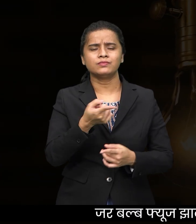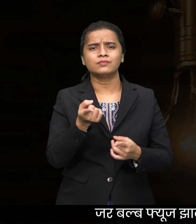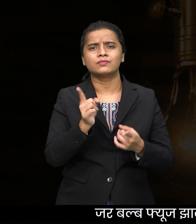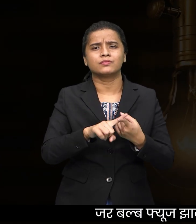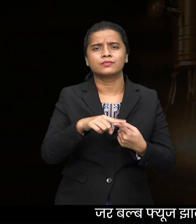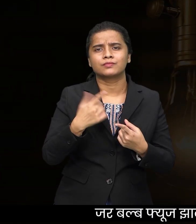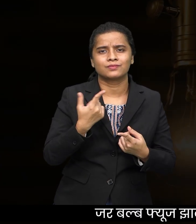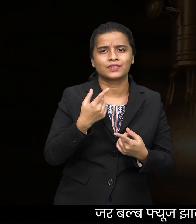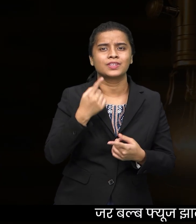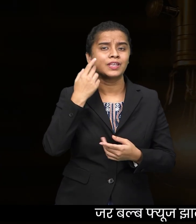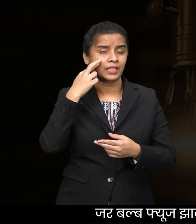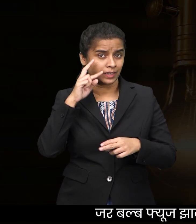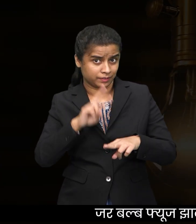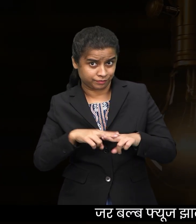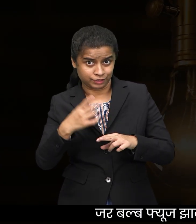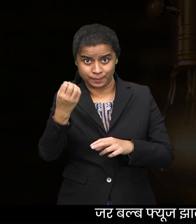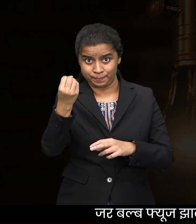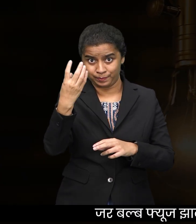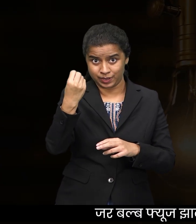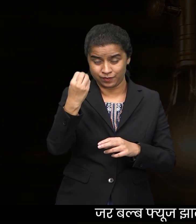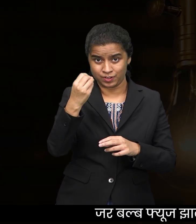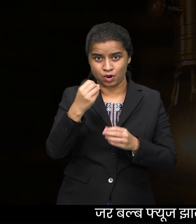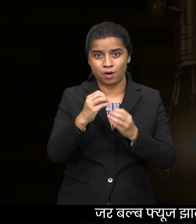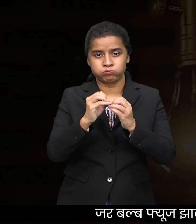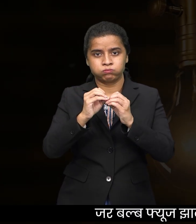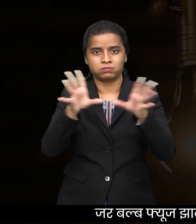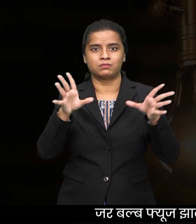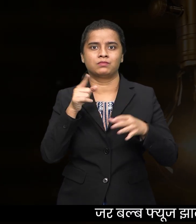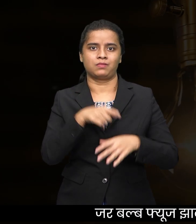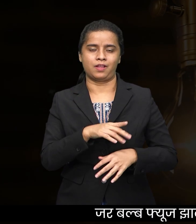जर बल्ब फ्यूज झाला असेल तर असे होऊ शकते.